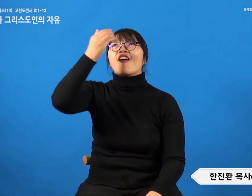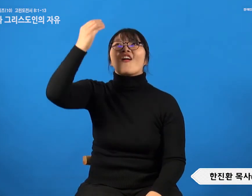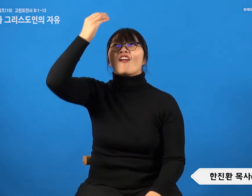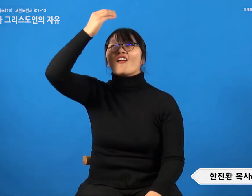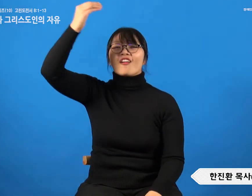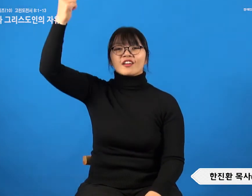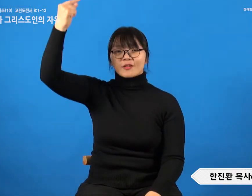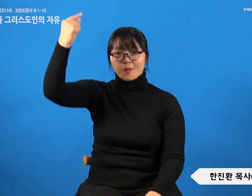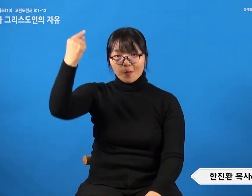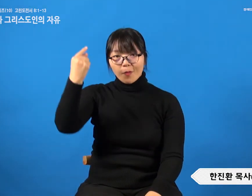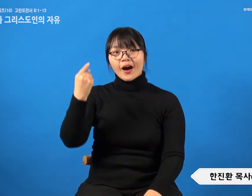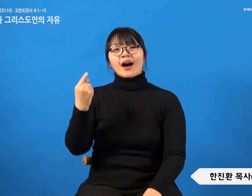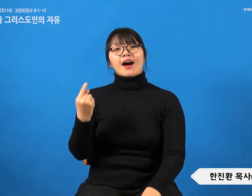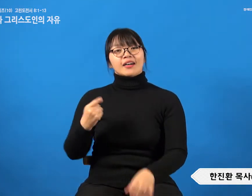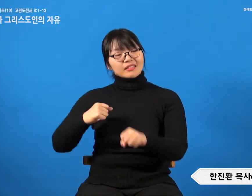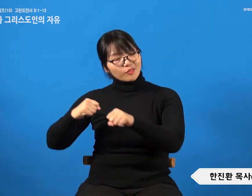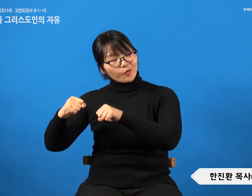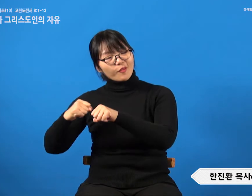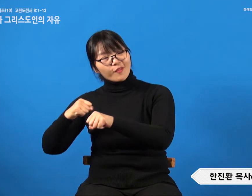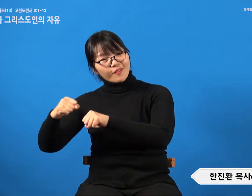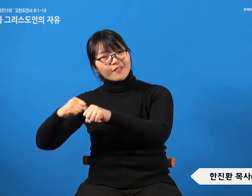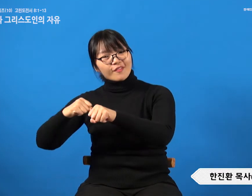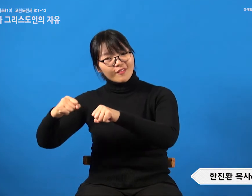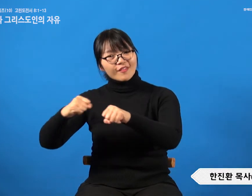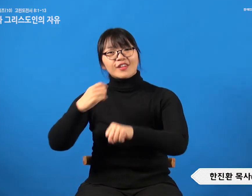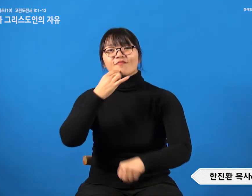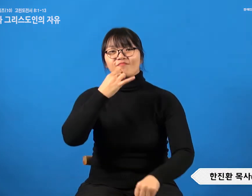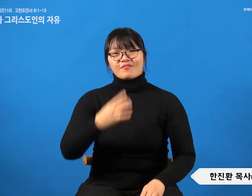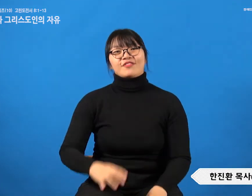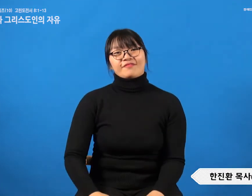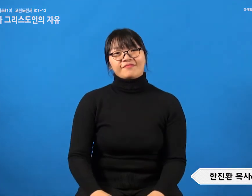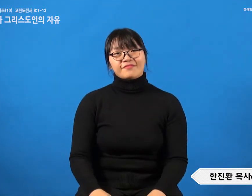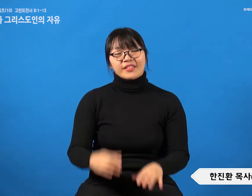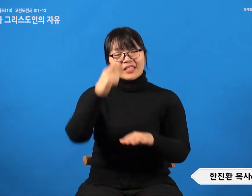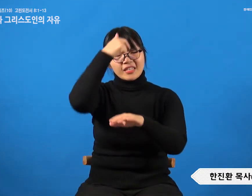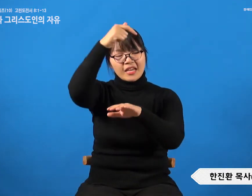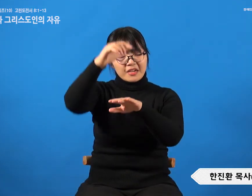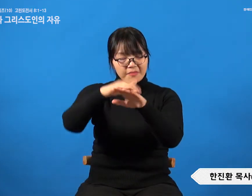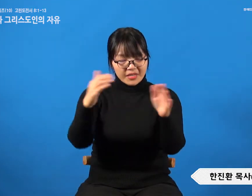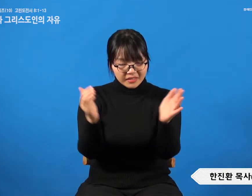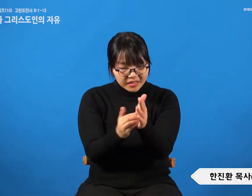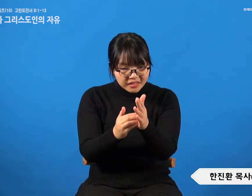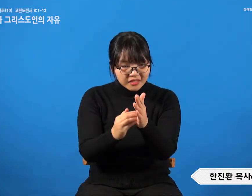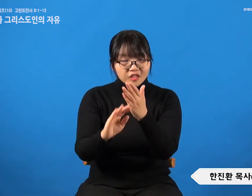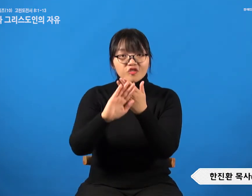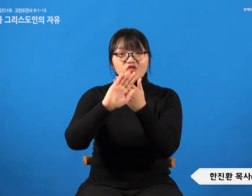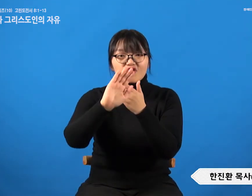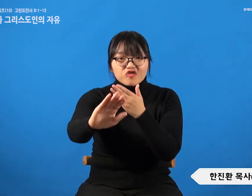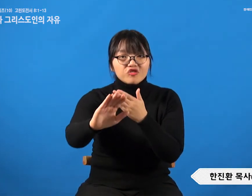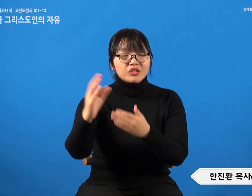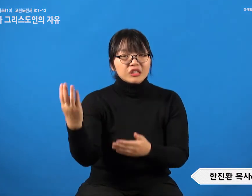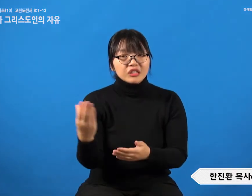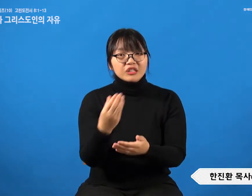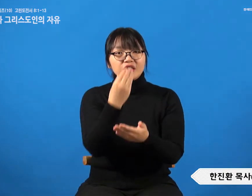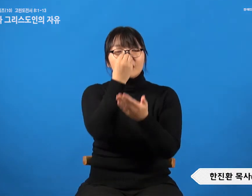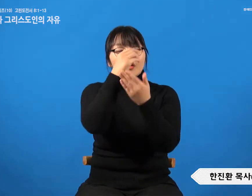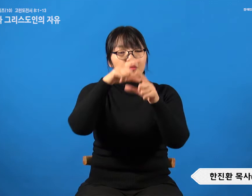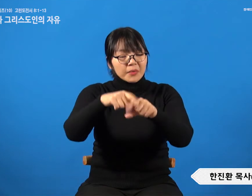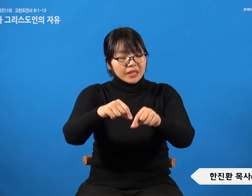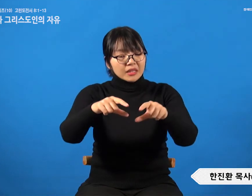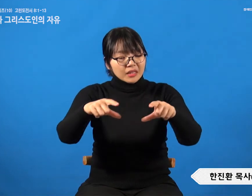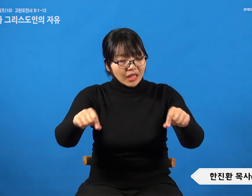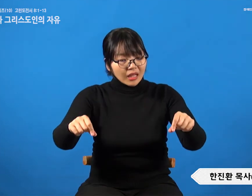성찬식 동안에 그렇게 역사하시는 것이죠. 예배 다 마치고 나면 그것은 그냥 음식일